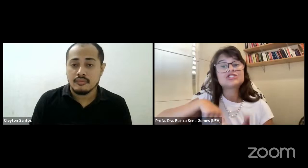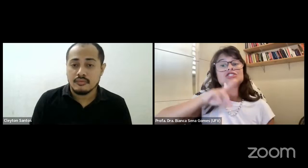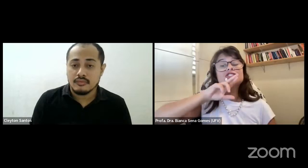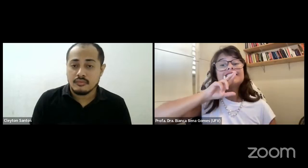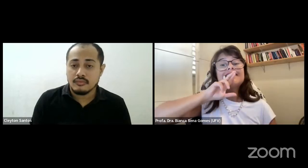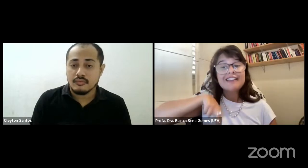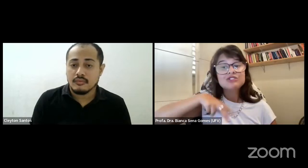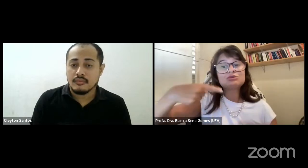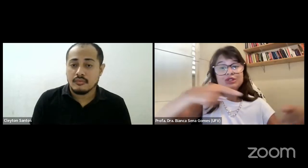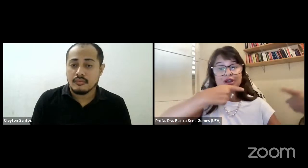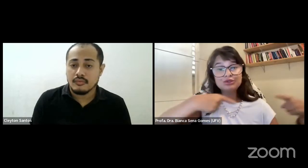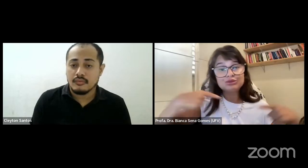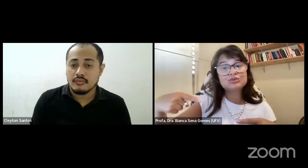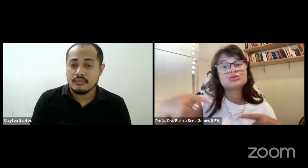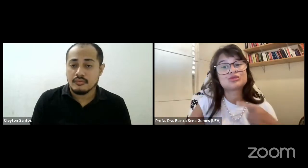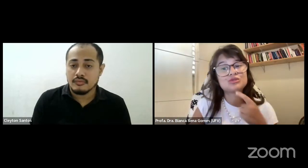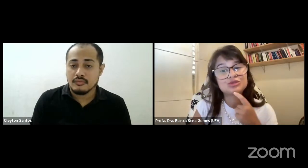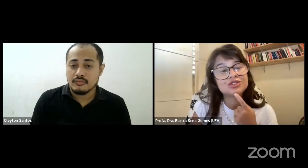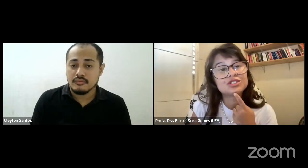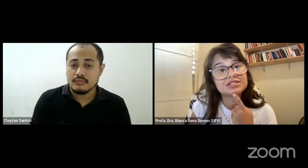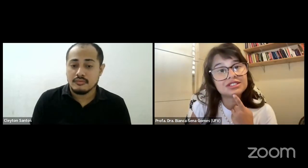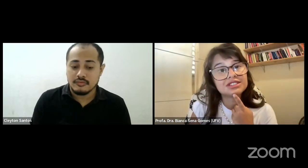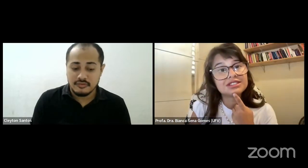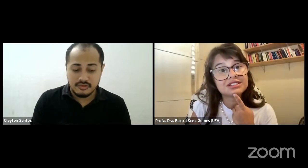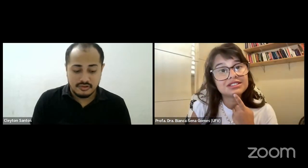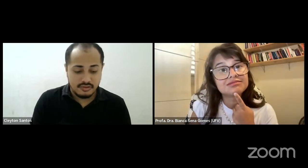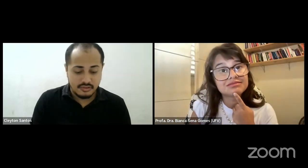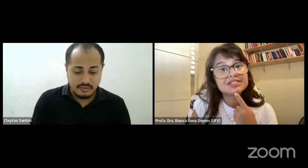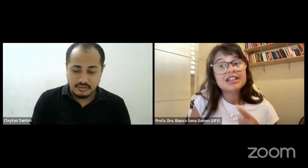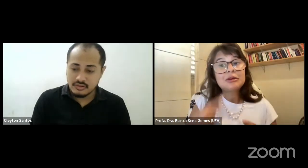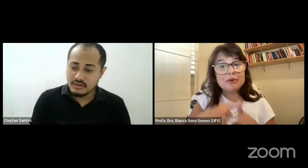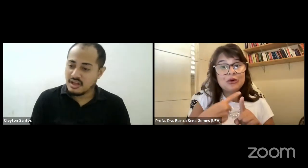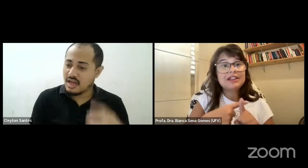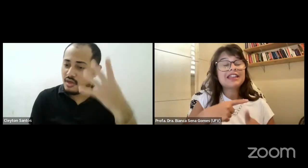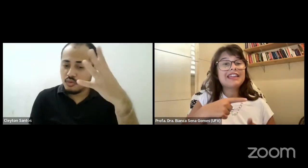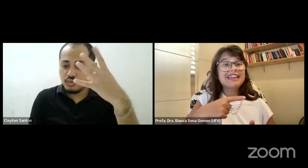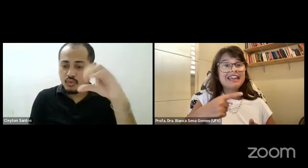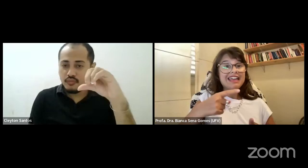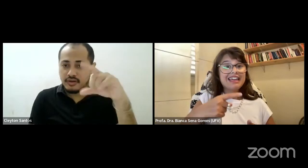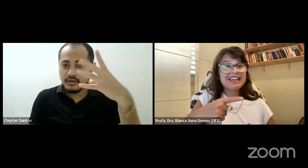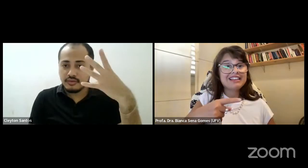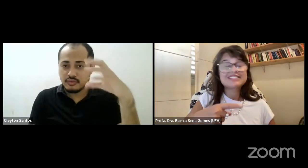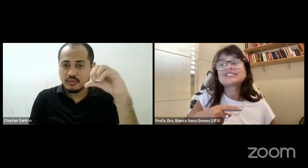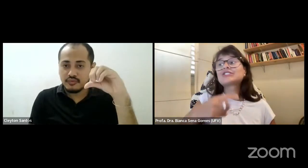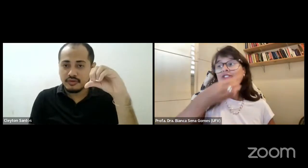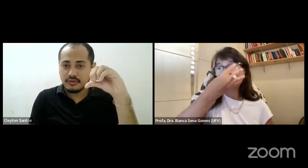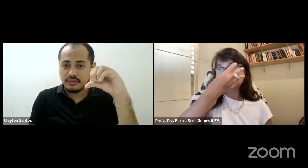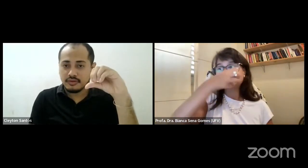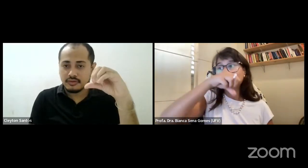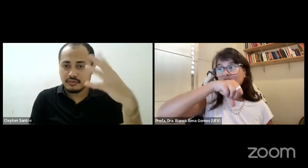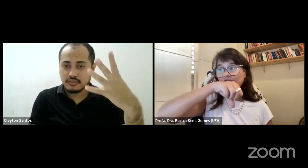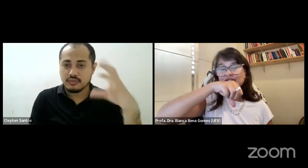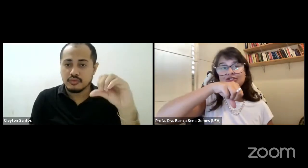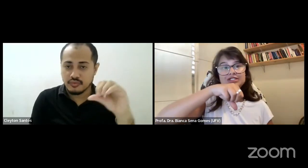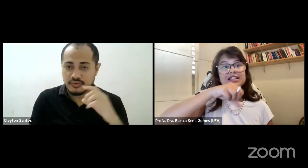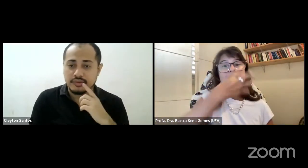Quando você faz, traz redução na Libras. Então, para mim, é uma resposta, é uma